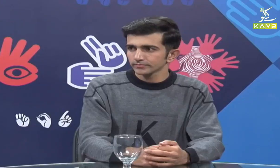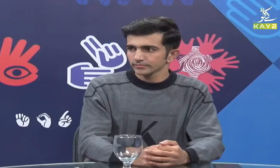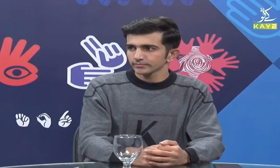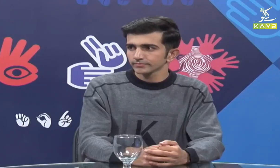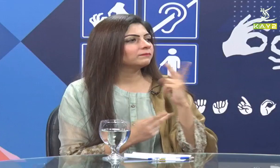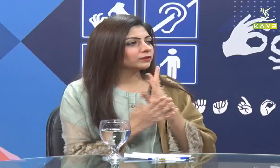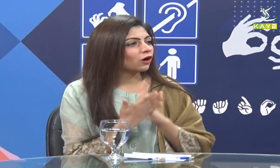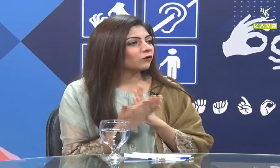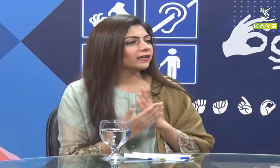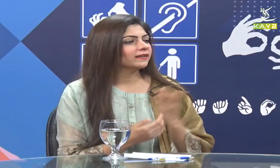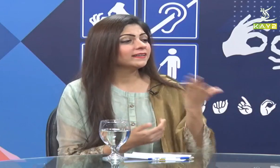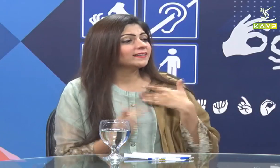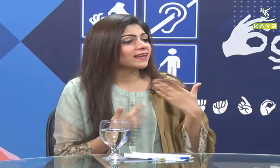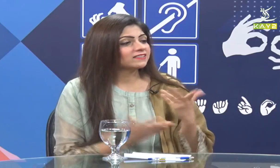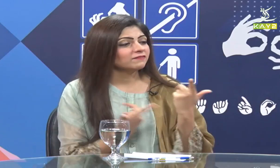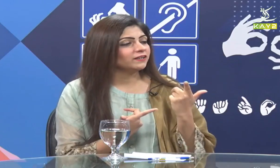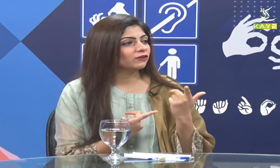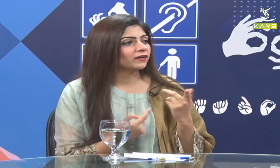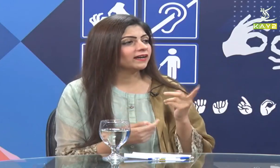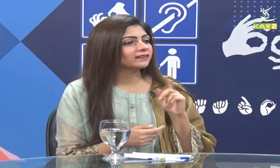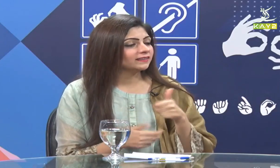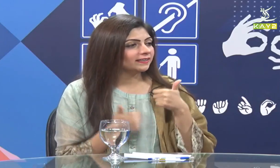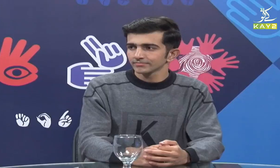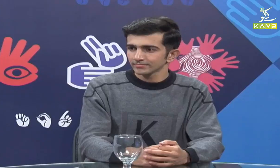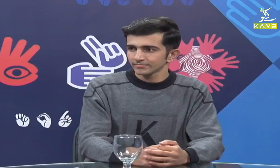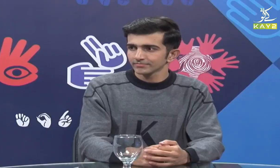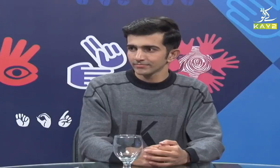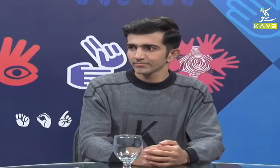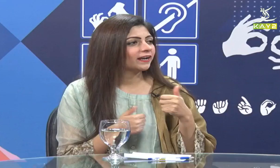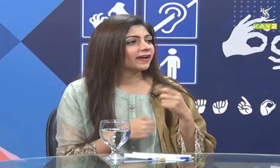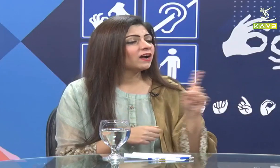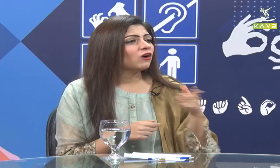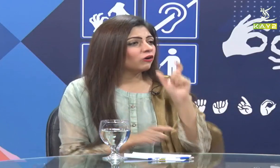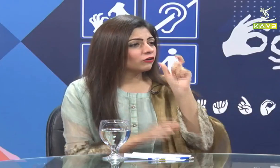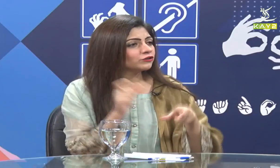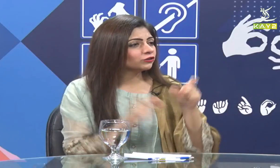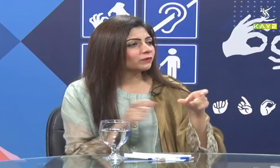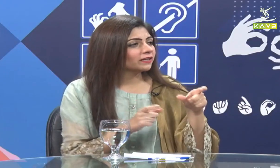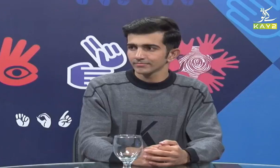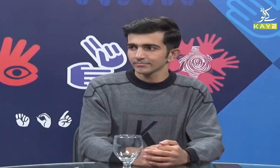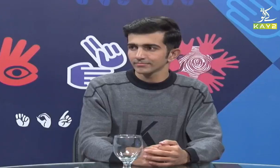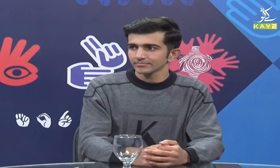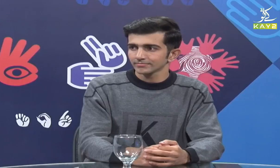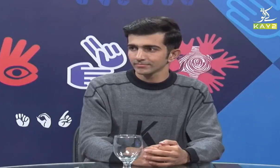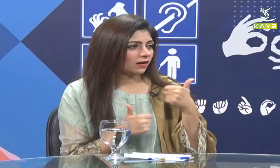क्या बताओगे? कैसा फील हो रहा है कि ये अच्छा जा रहा है और जो तुम्हारे दोस्त हैं उनका